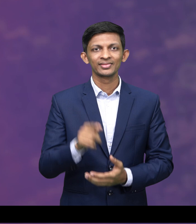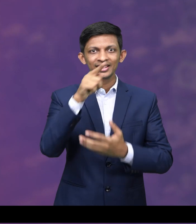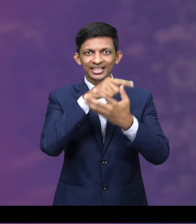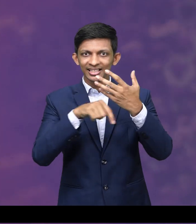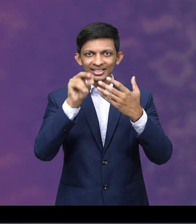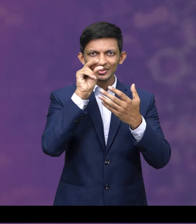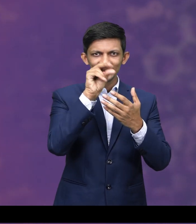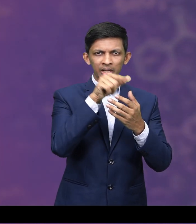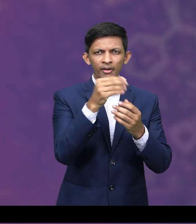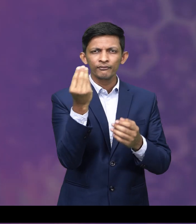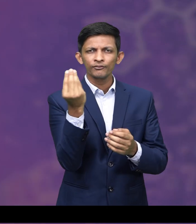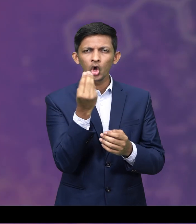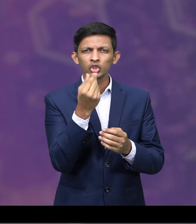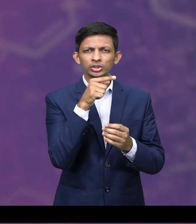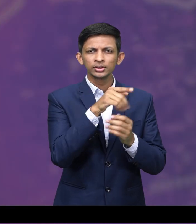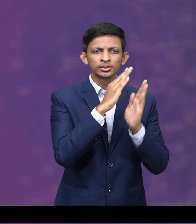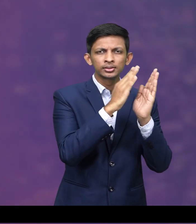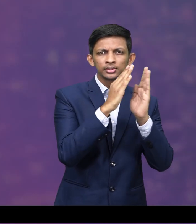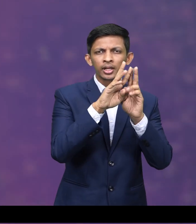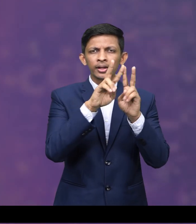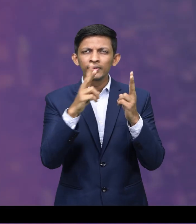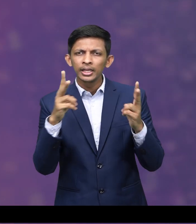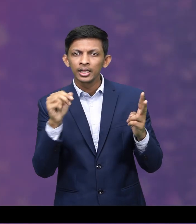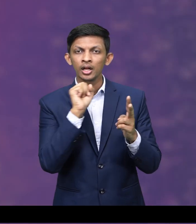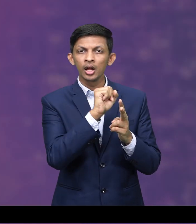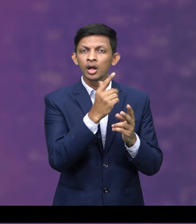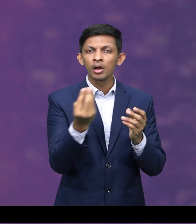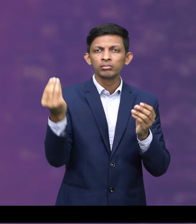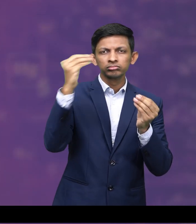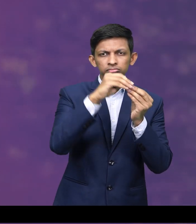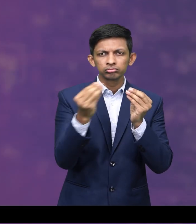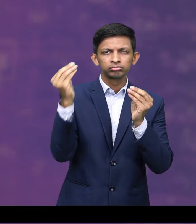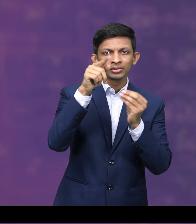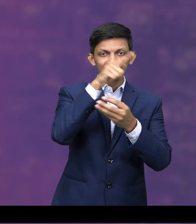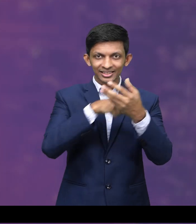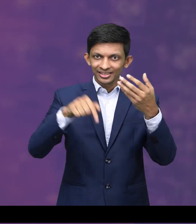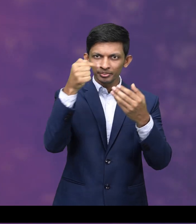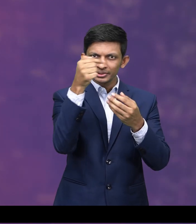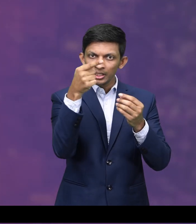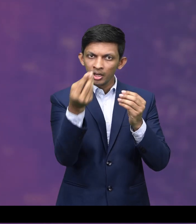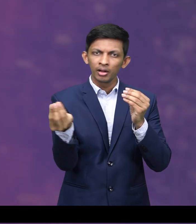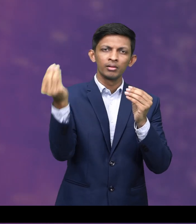కొన్ని మూలకాల పరమాణువులు అయోనిక్ సమ్మేళనాలను ఏర్పరుస్తున్నప్పుడు ఎలక్ట్రాన్లను